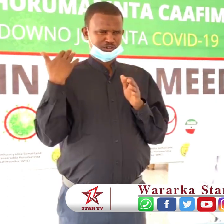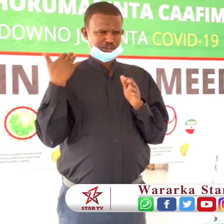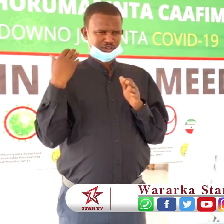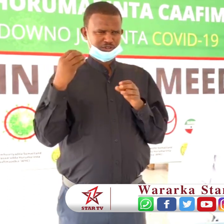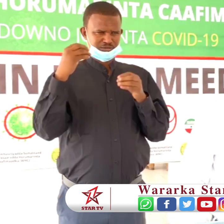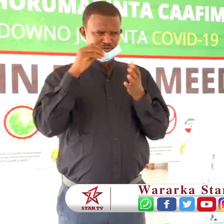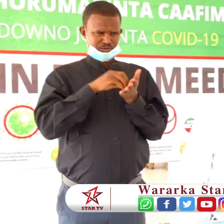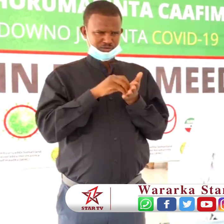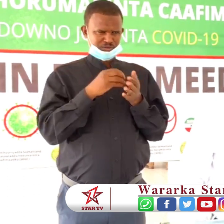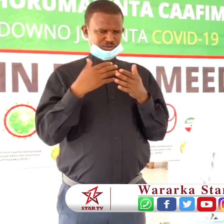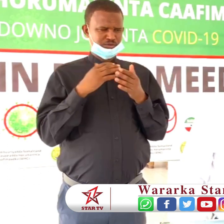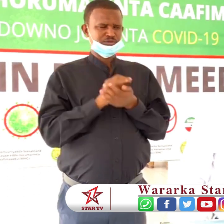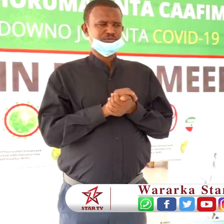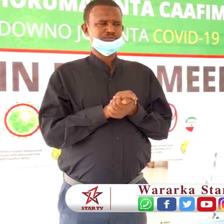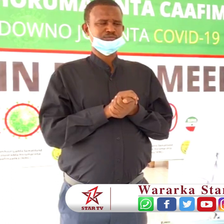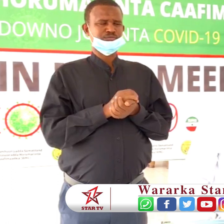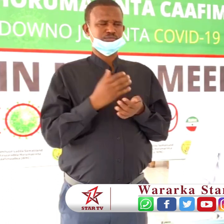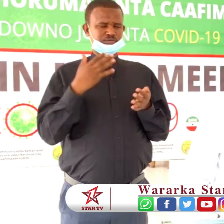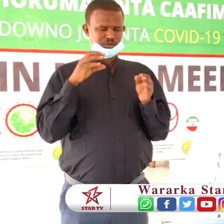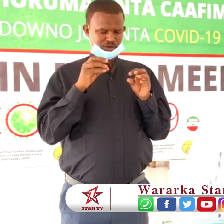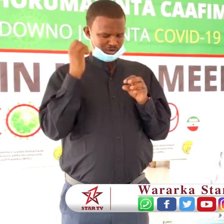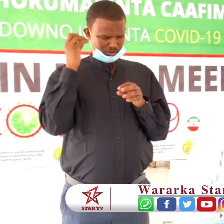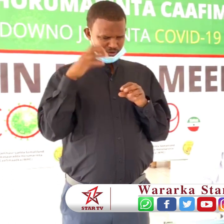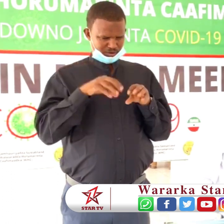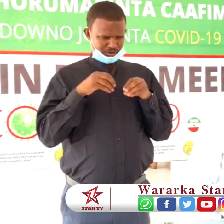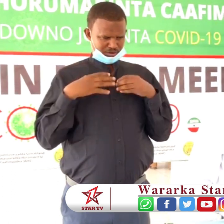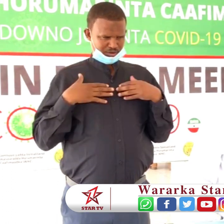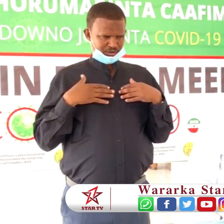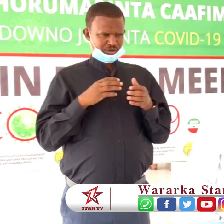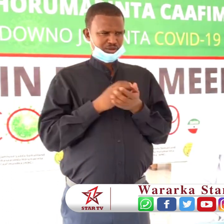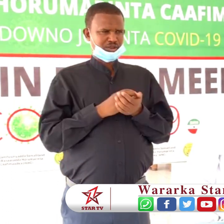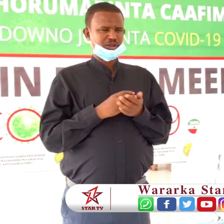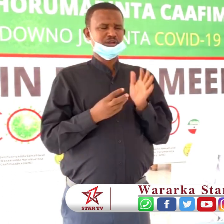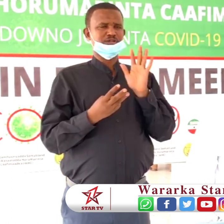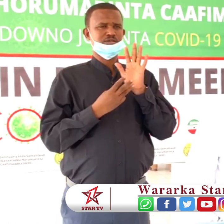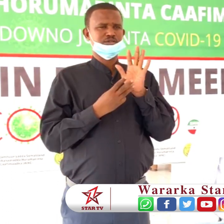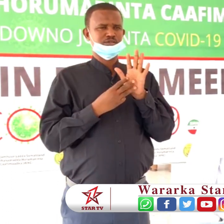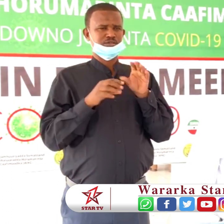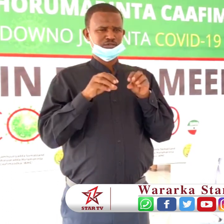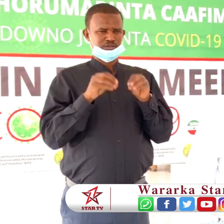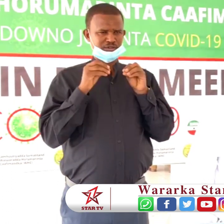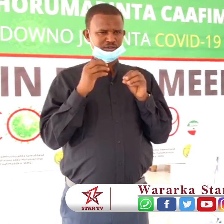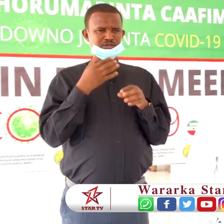Markaa shalay 8 qof ayaa laga helay, 8 qofba waa rag,